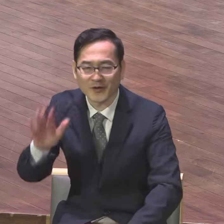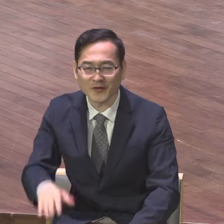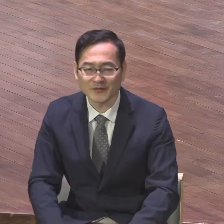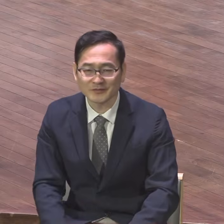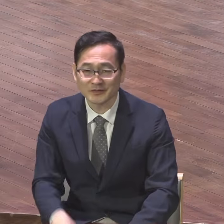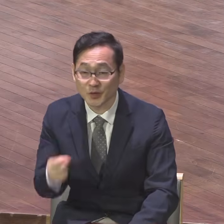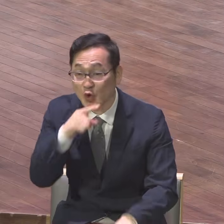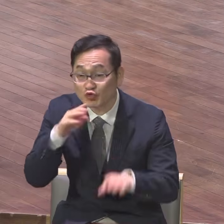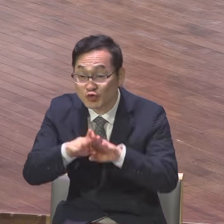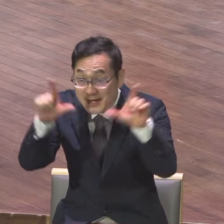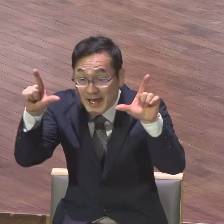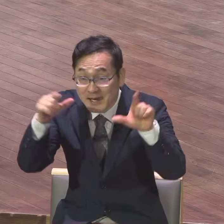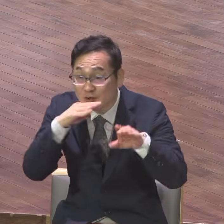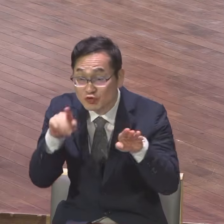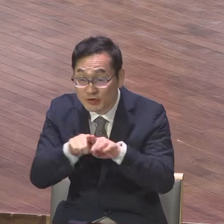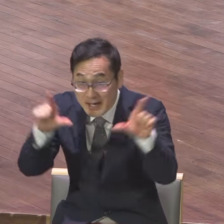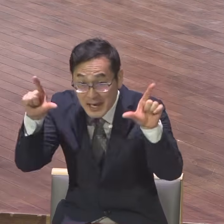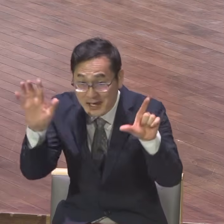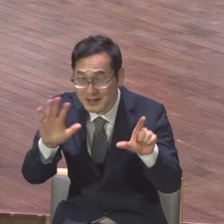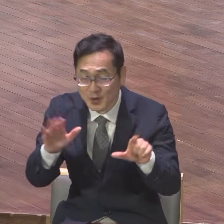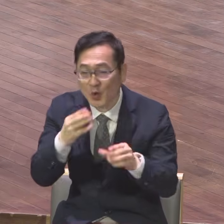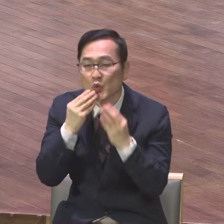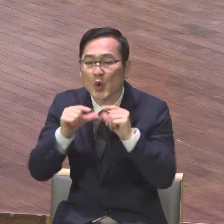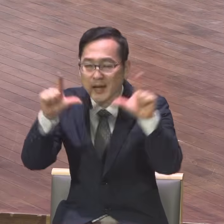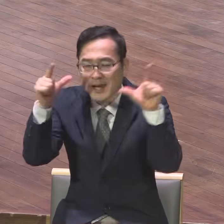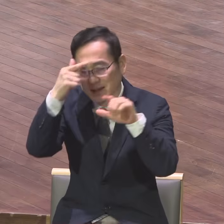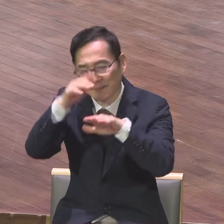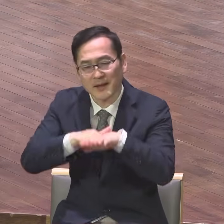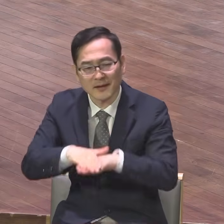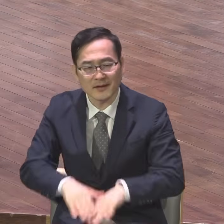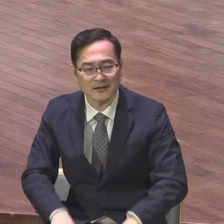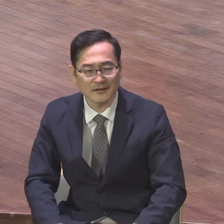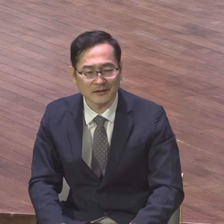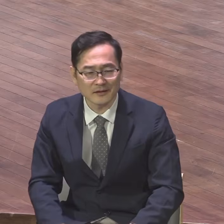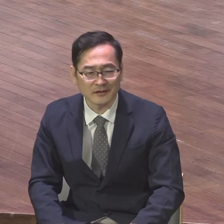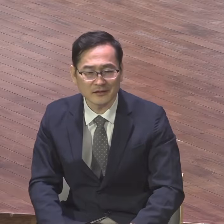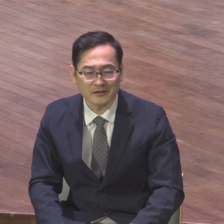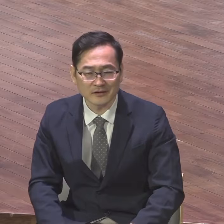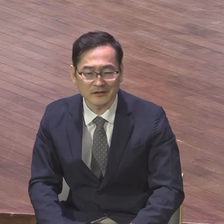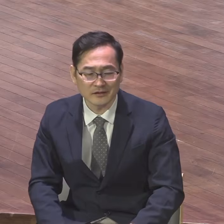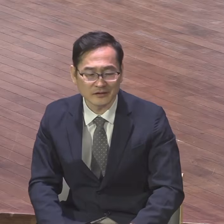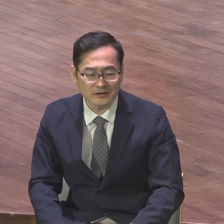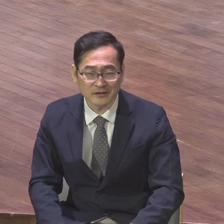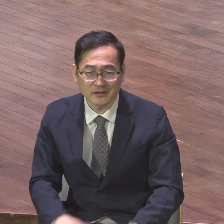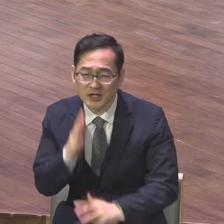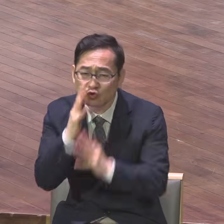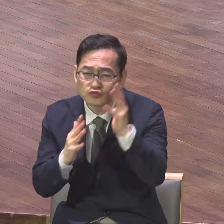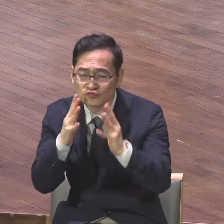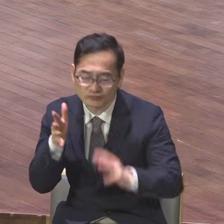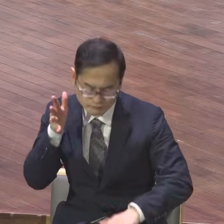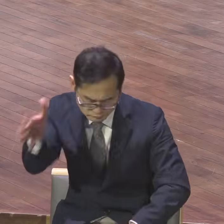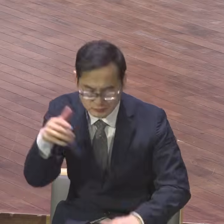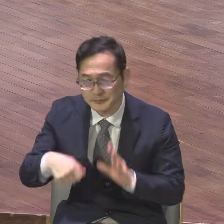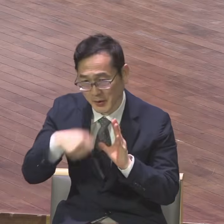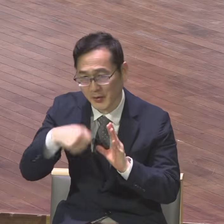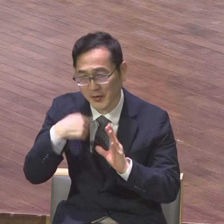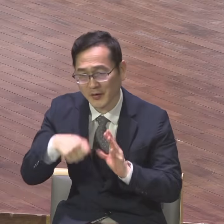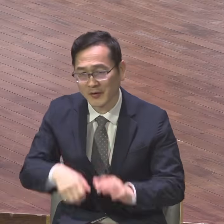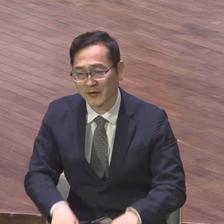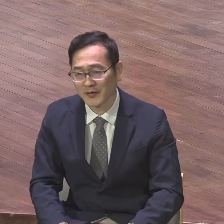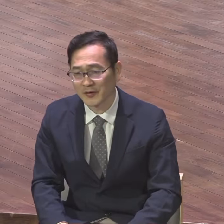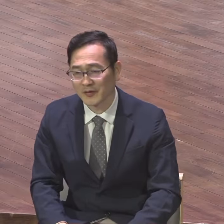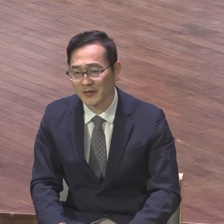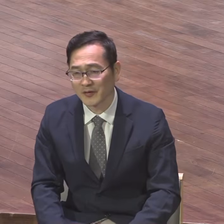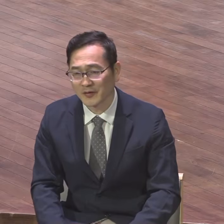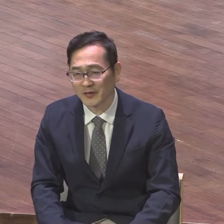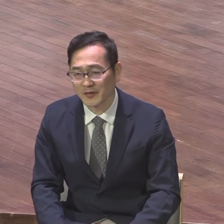예배 안 드립니다. 토요일이 안식이라 토요일날 예배 드립니다. 자기들끼리. 그리고 이들은 채식만 강조합니다.